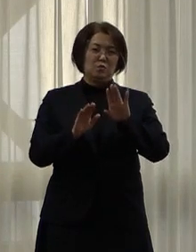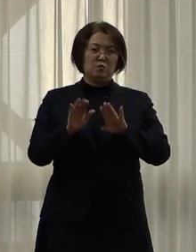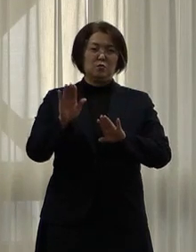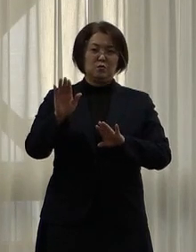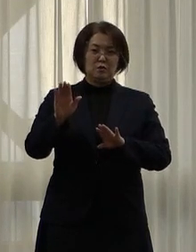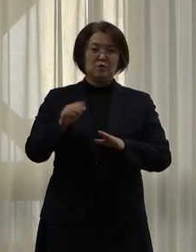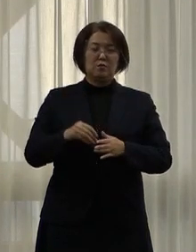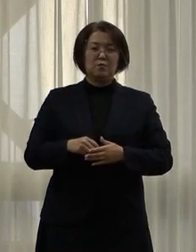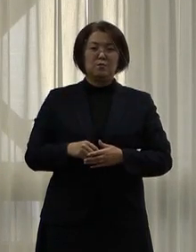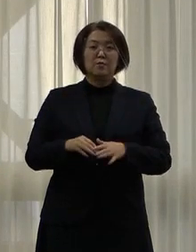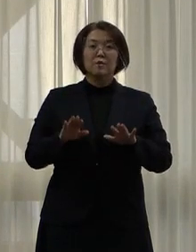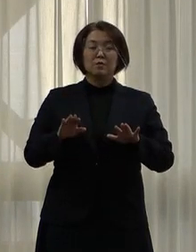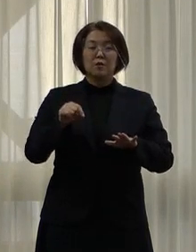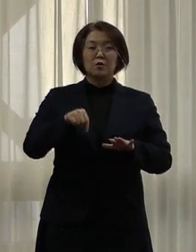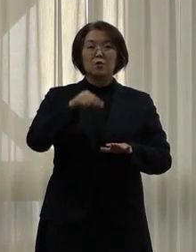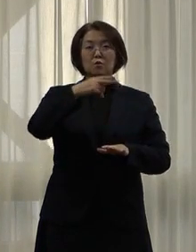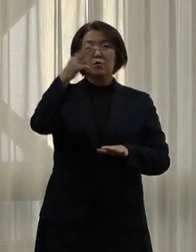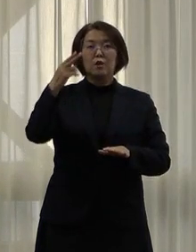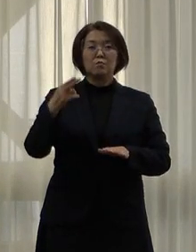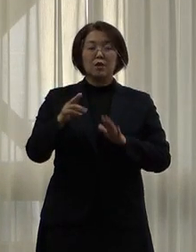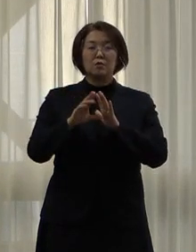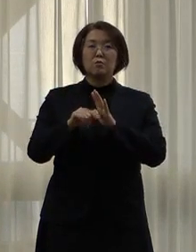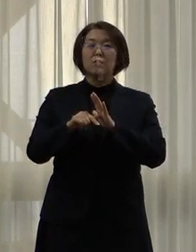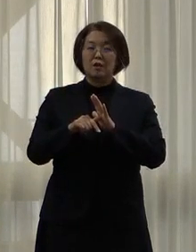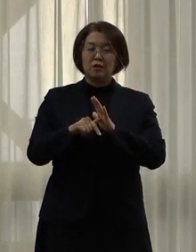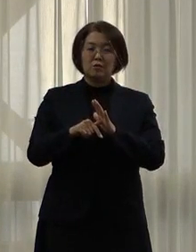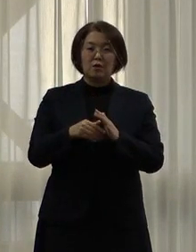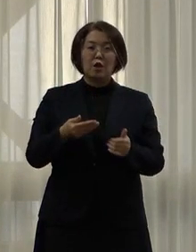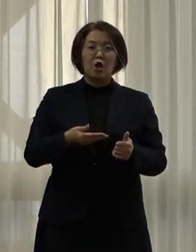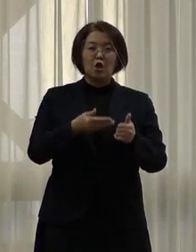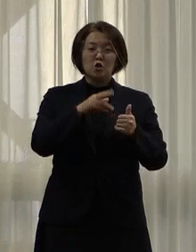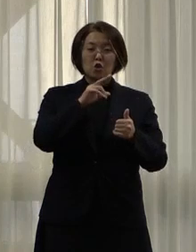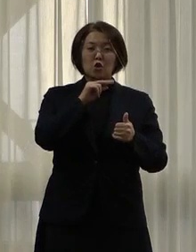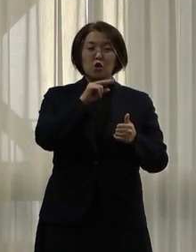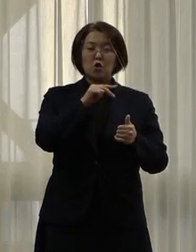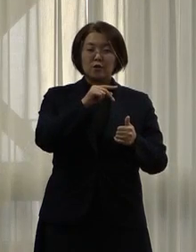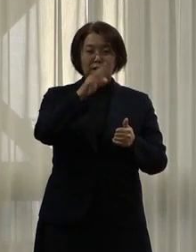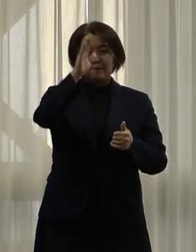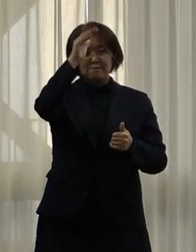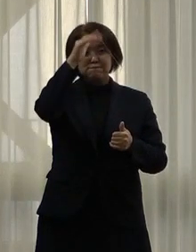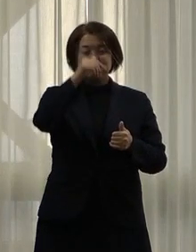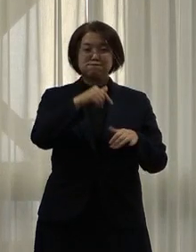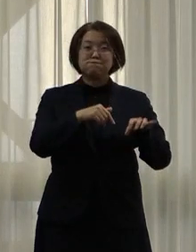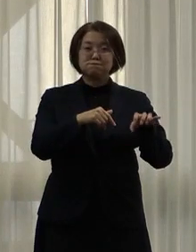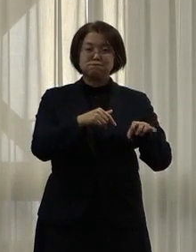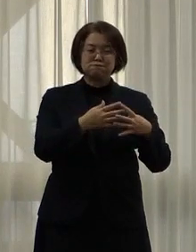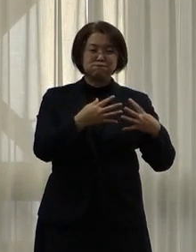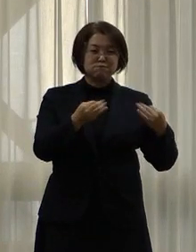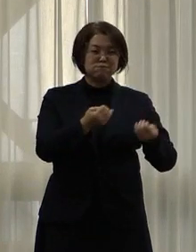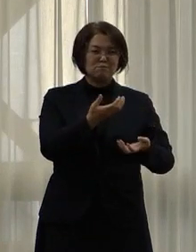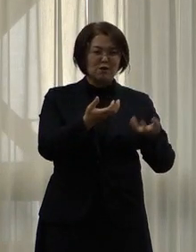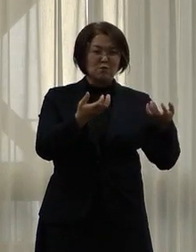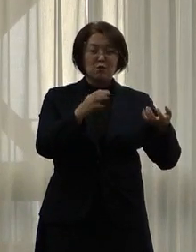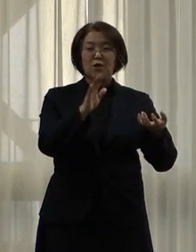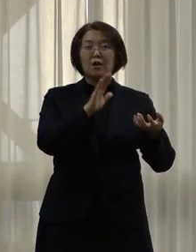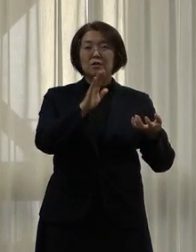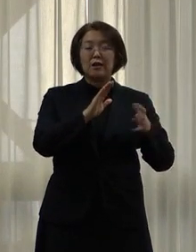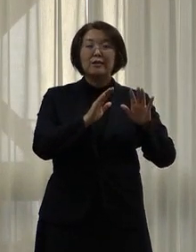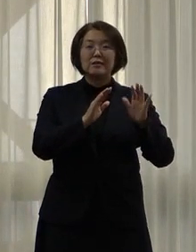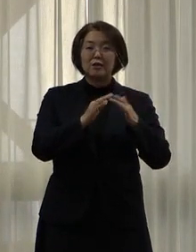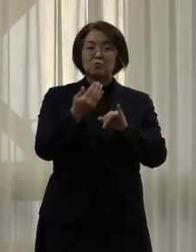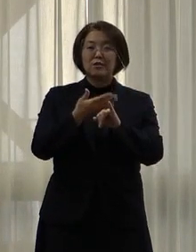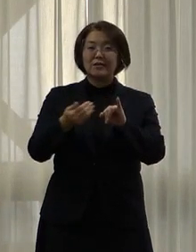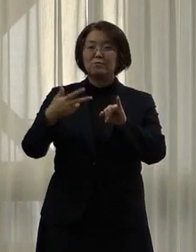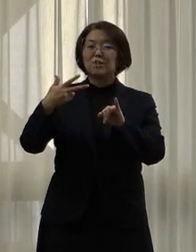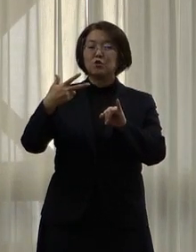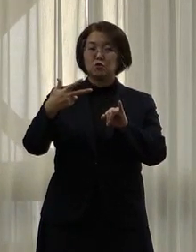ございます。で、本県では養鶏場での大量の発生はしておりませんが、射水市、今お